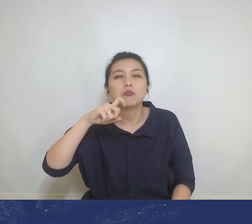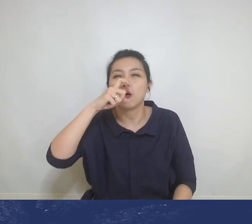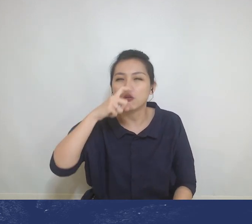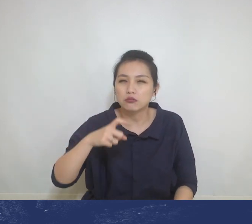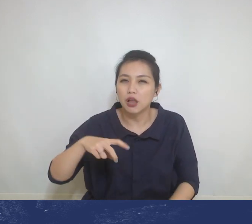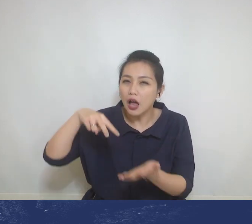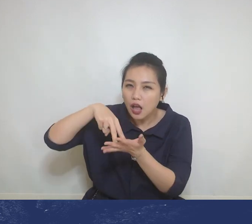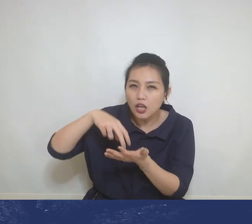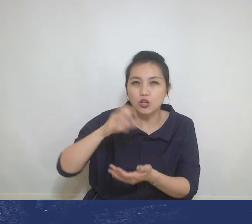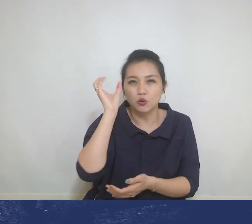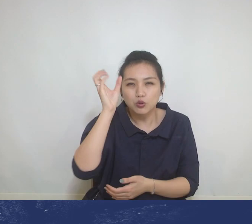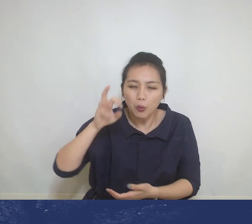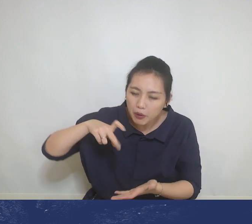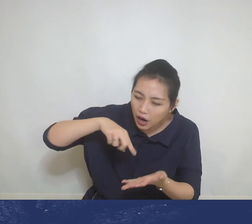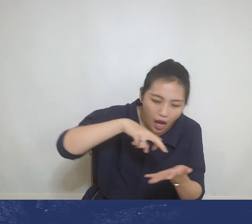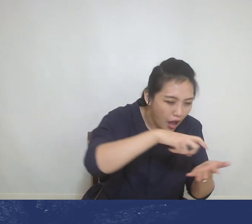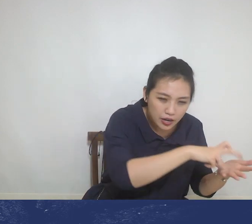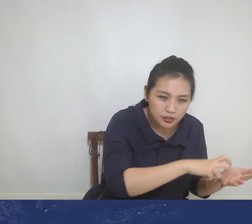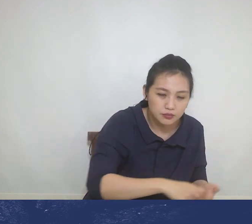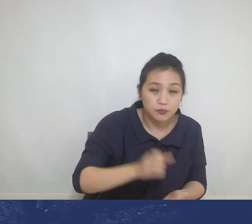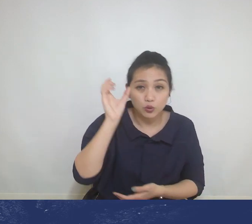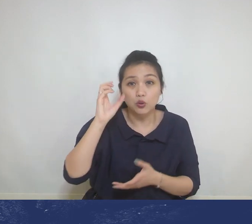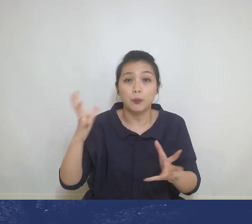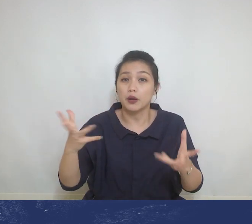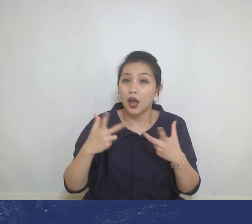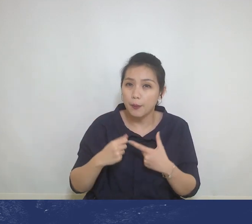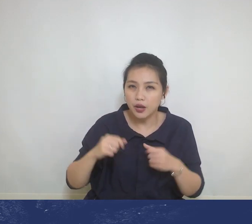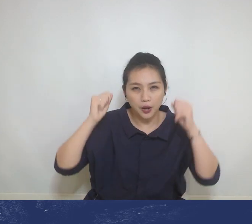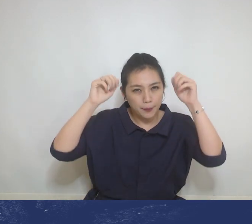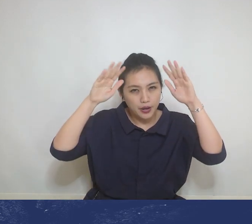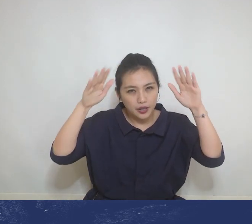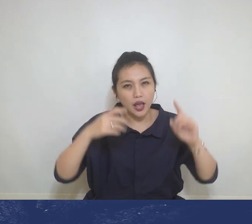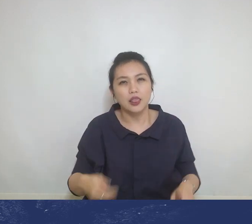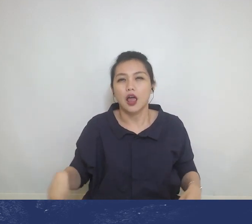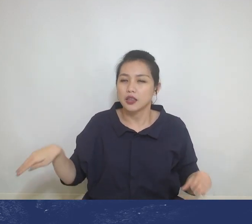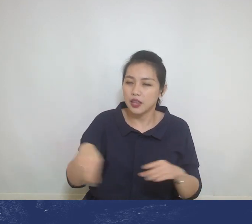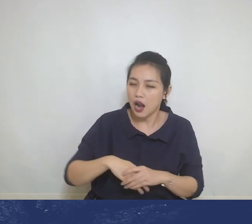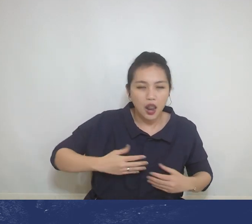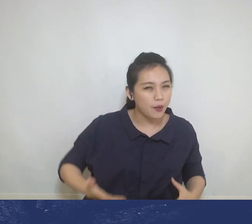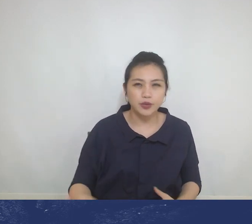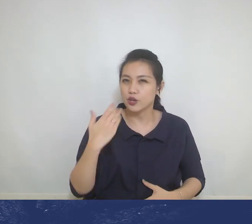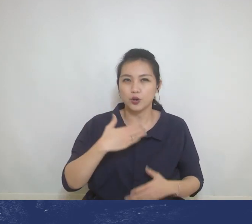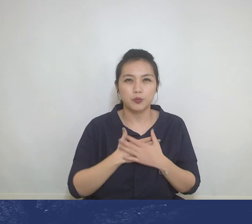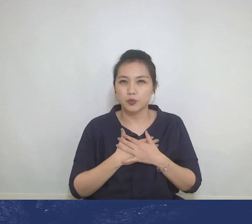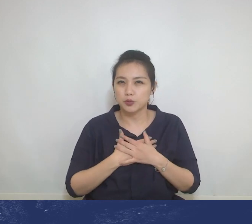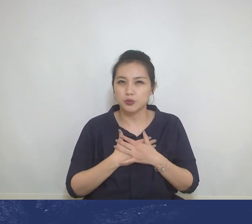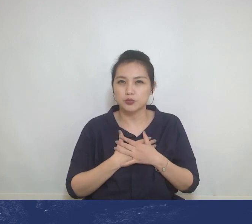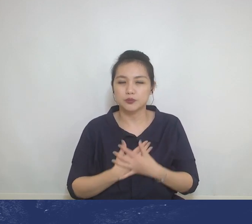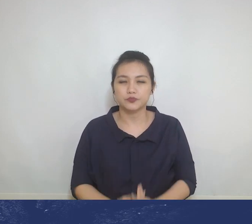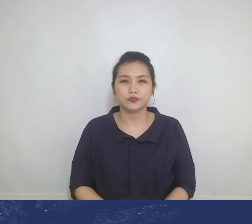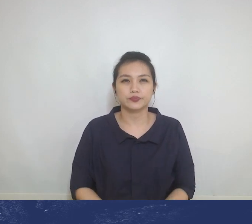menipu, aku memakai kakiku untuk berlari, untuk mendapatkan berkat-berkat dalam hidupku, untuk mendapatkan